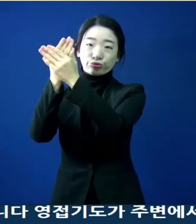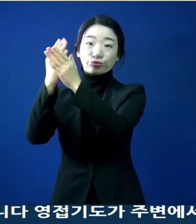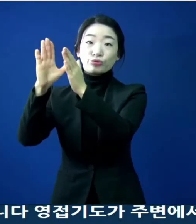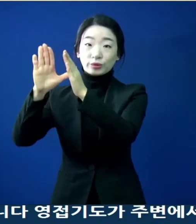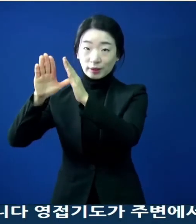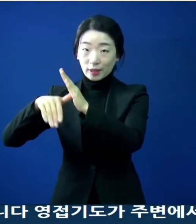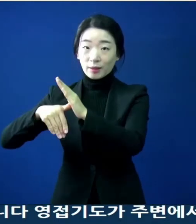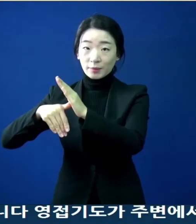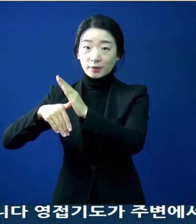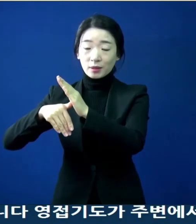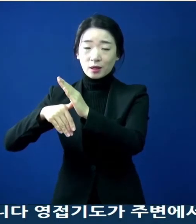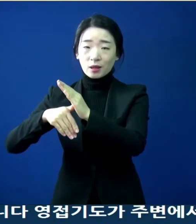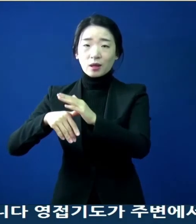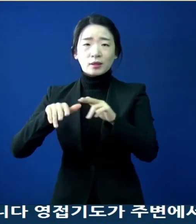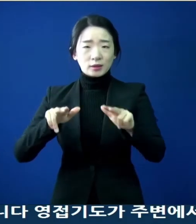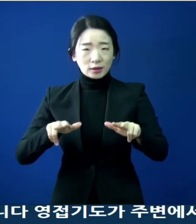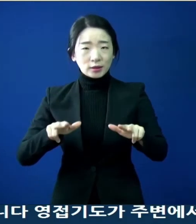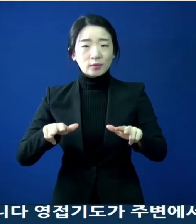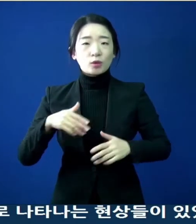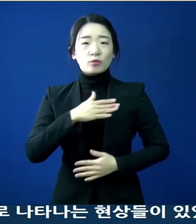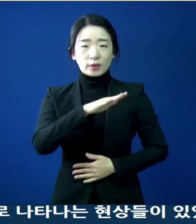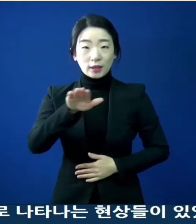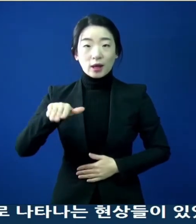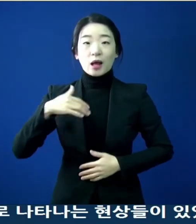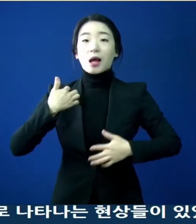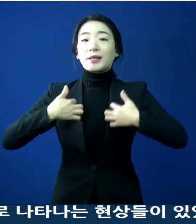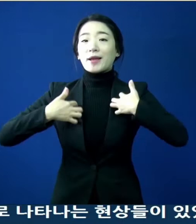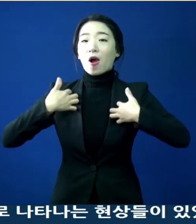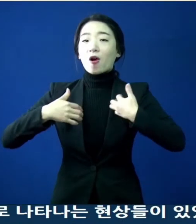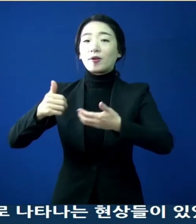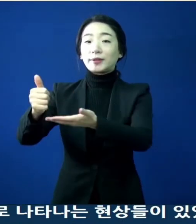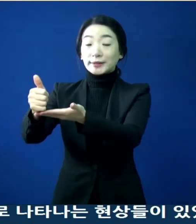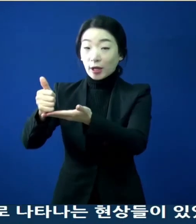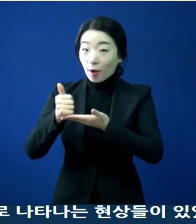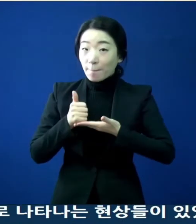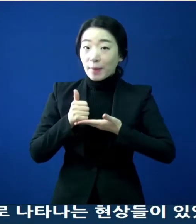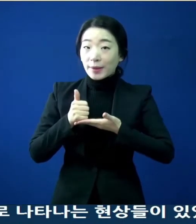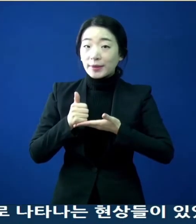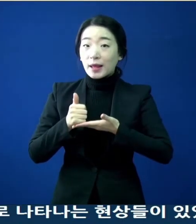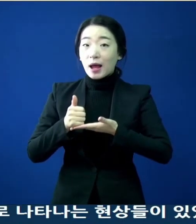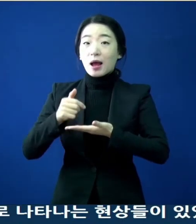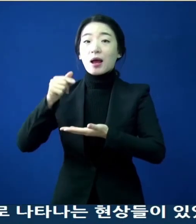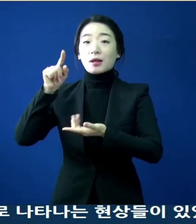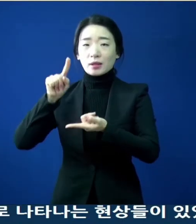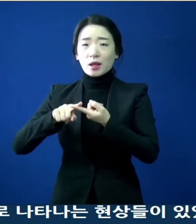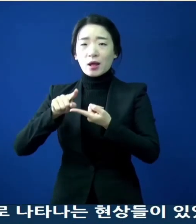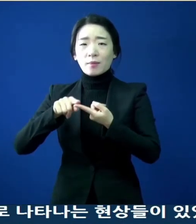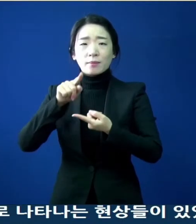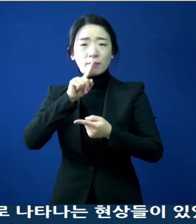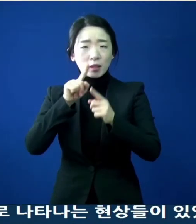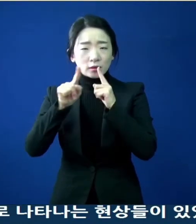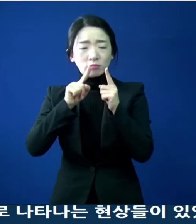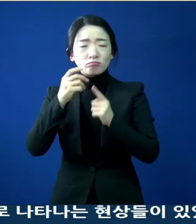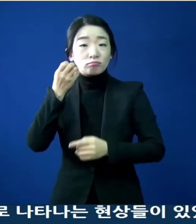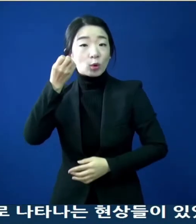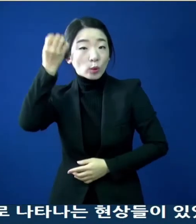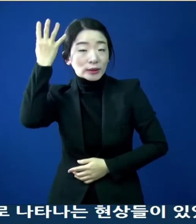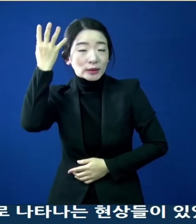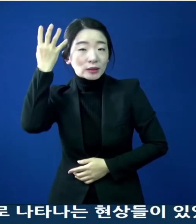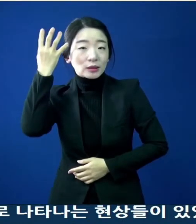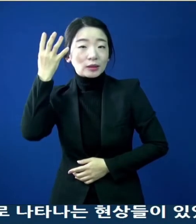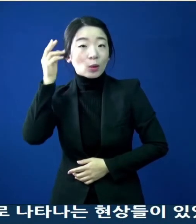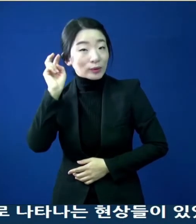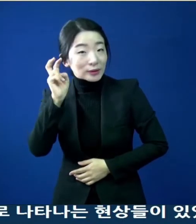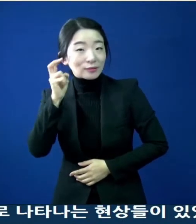다소 우리가 이 영접한다라는 이 복음의 말씀을 잊고 지내는 것은 아닌지 생각해 봅니다. 오늘